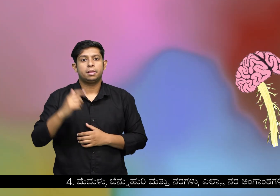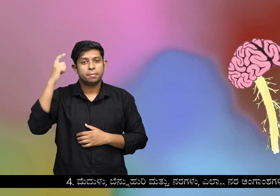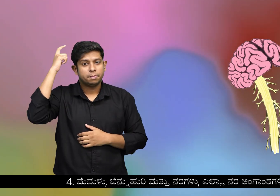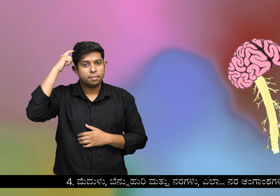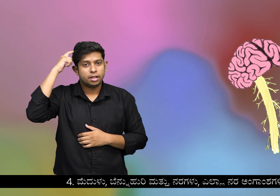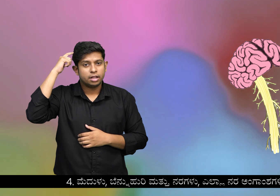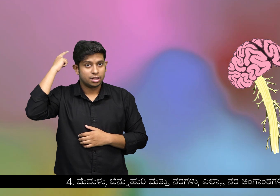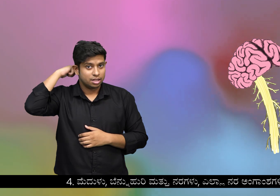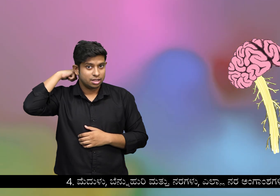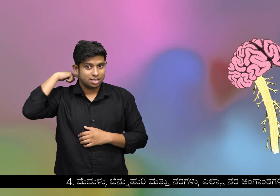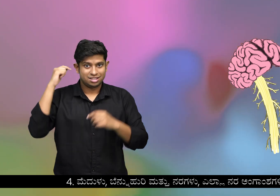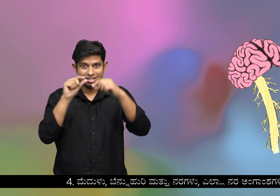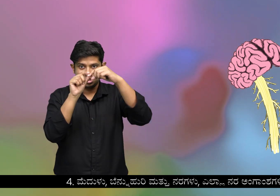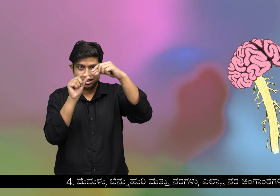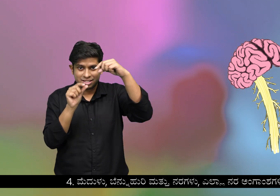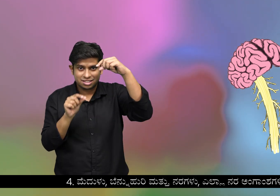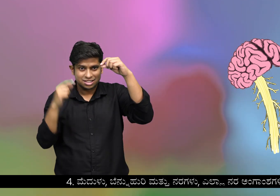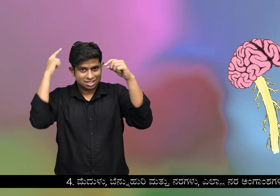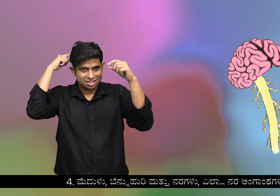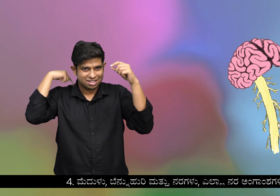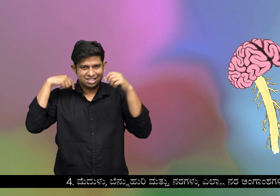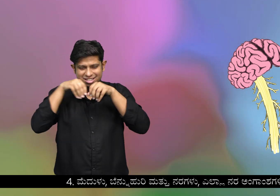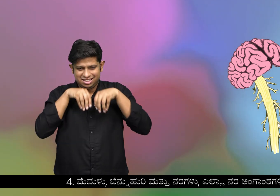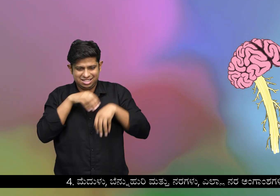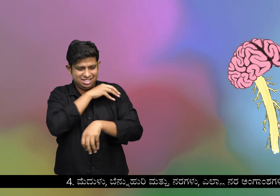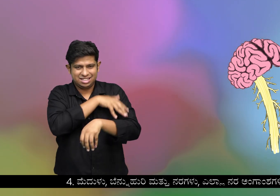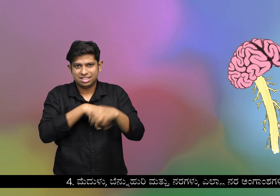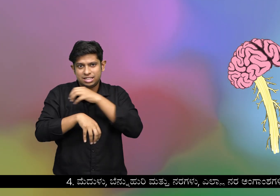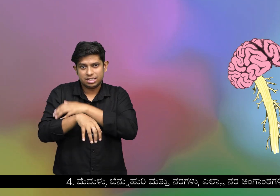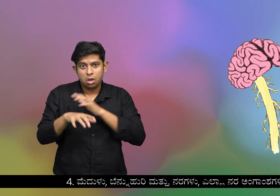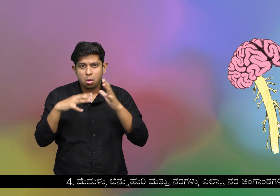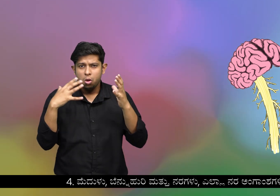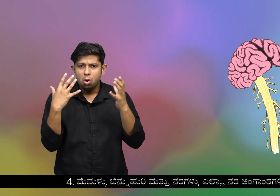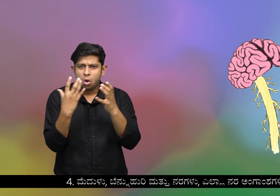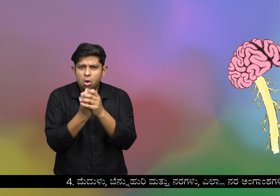ಮೆದುಳು, ಬೆನ್ನುಹುರಿ ಮತ್ತು ನರಗಳು ಎಲ್ಲ ನರ ಅಂಗಾಂಶಗಳಿಂದ ಕೂಡಿದೆ.